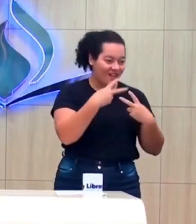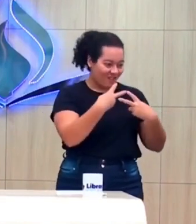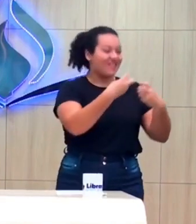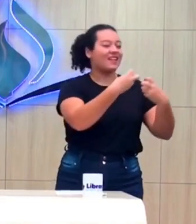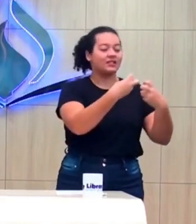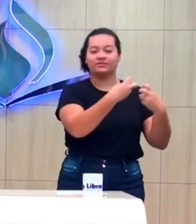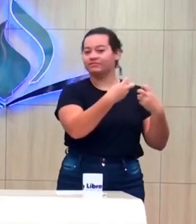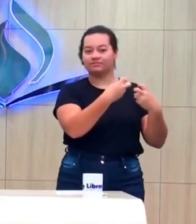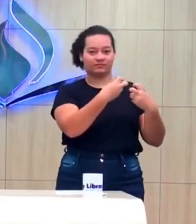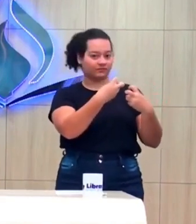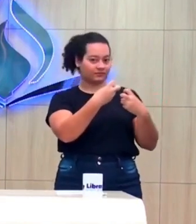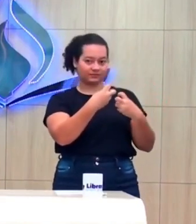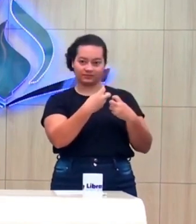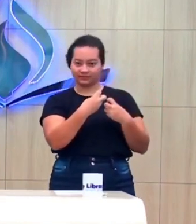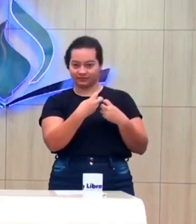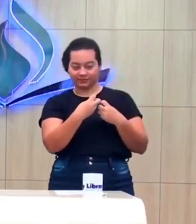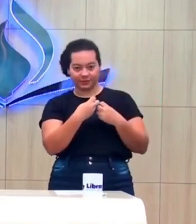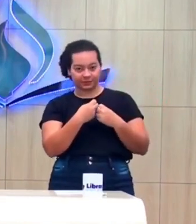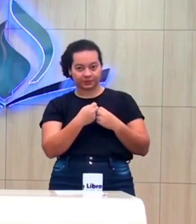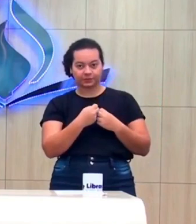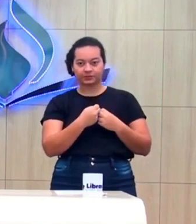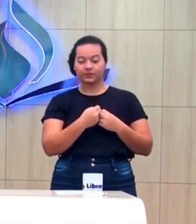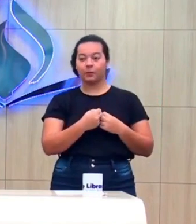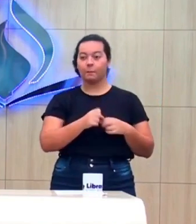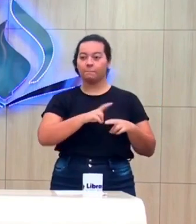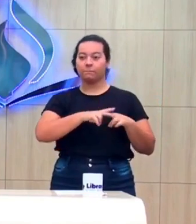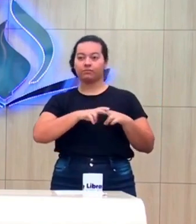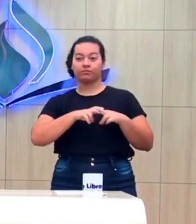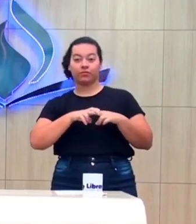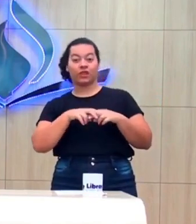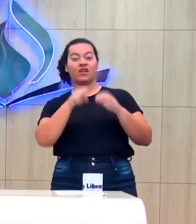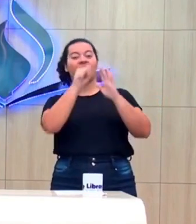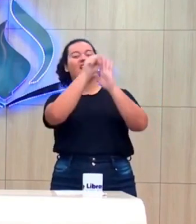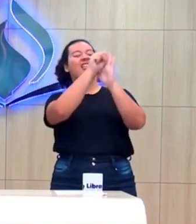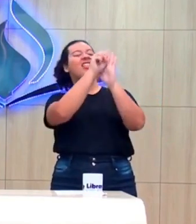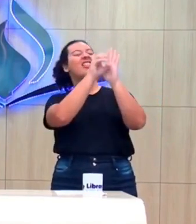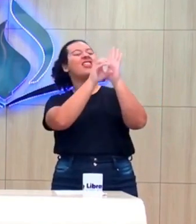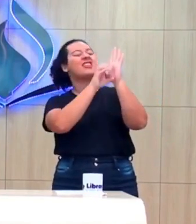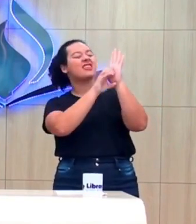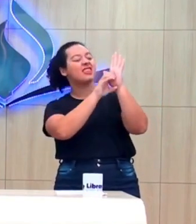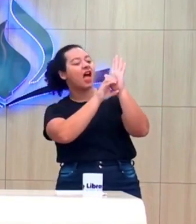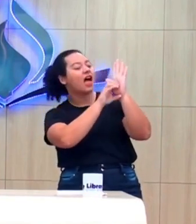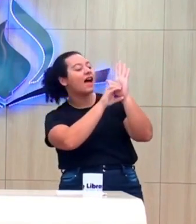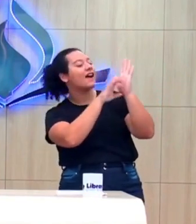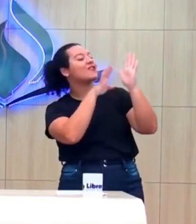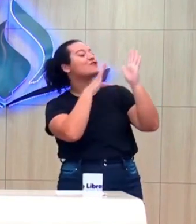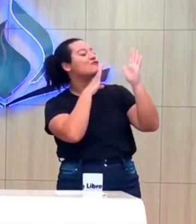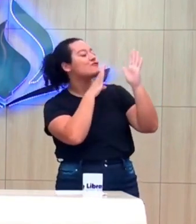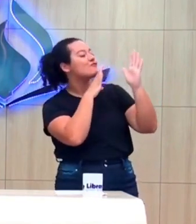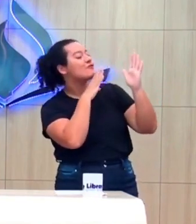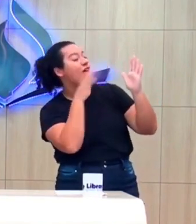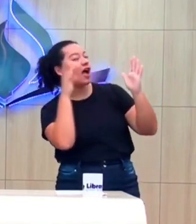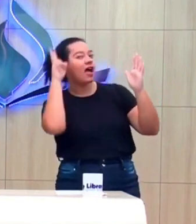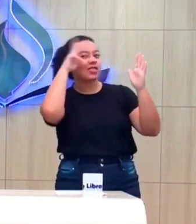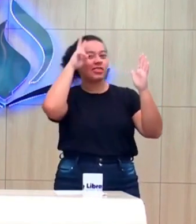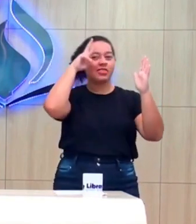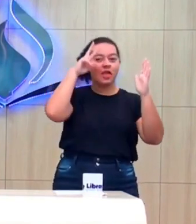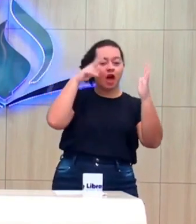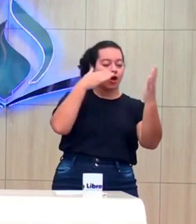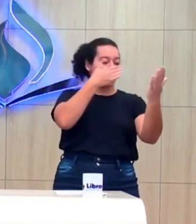um pouco, nós passamos, né, por alguns séculos, fizemos um passeio aí na história,